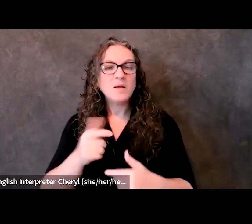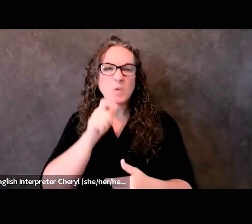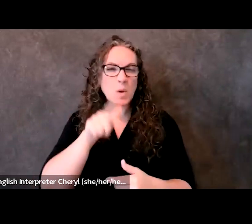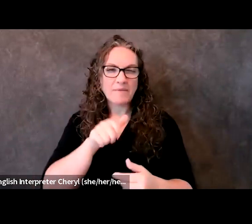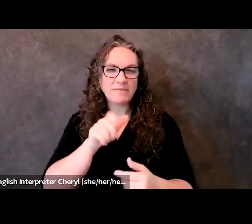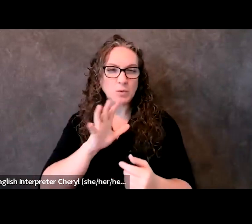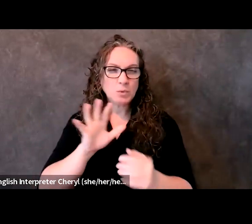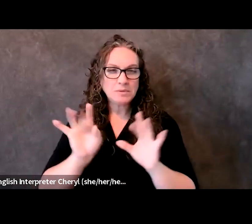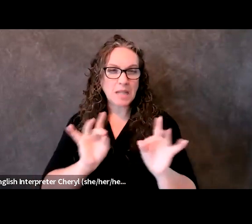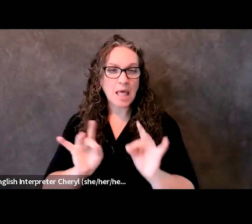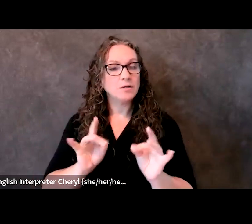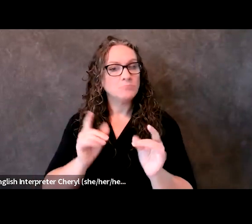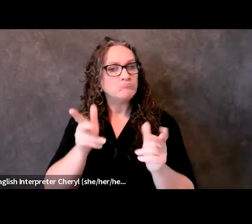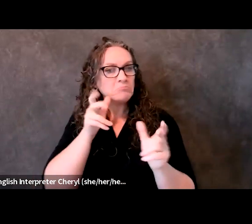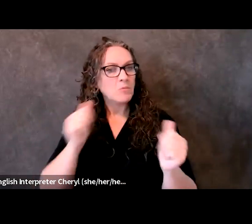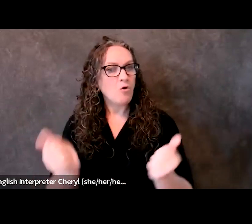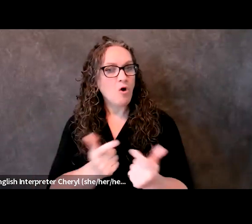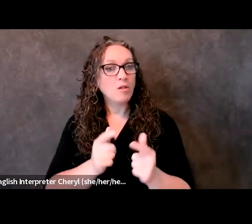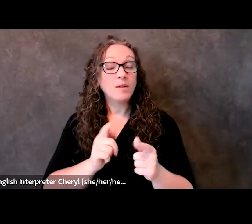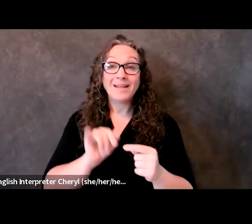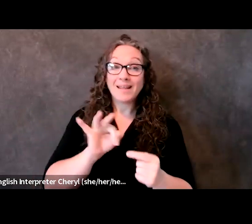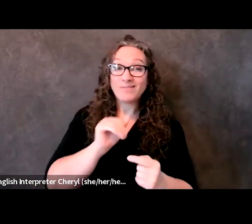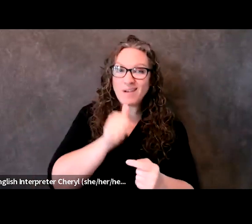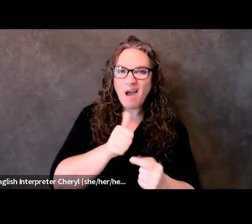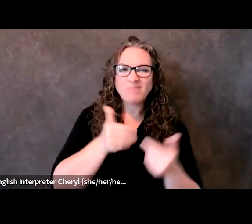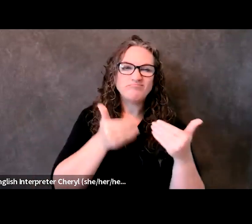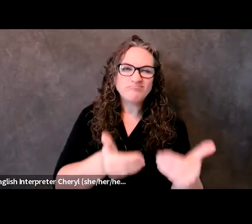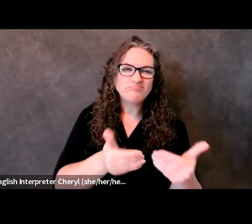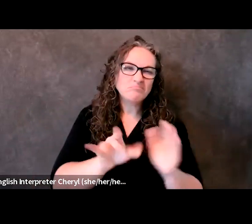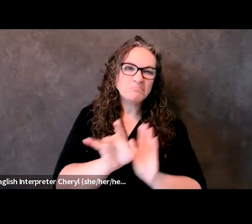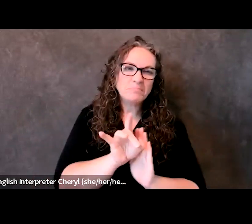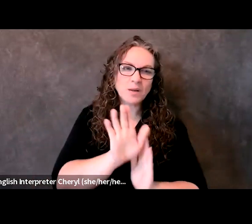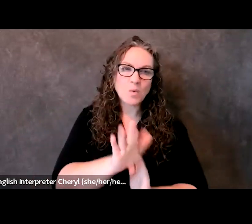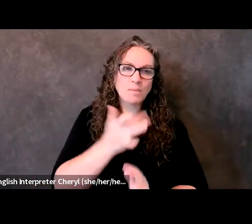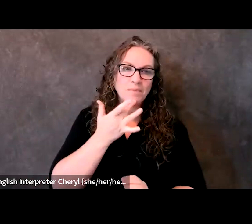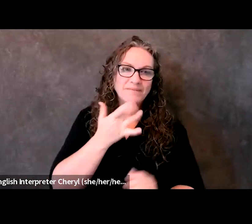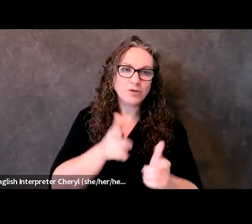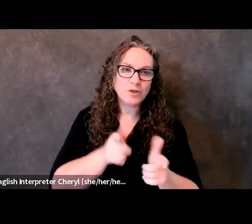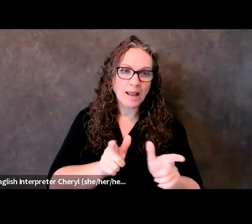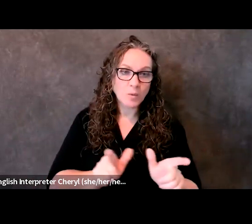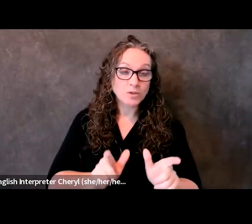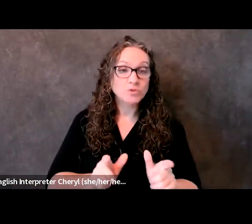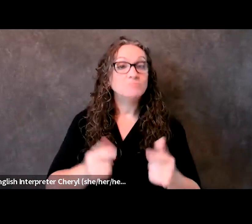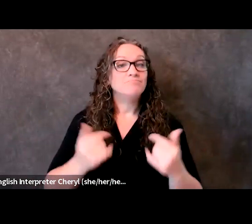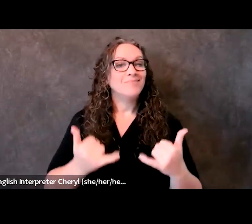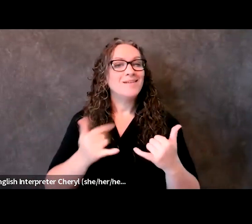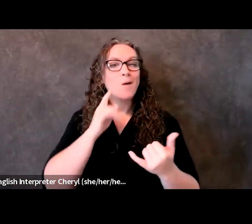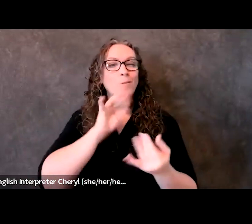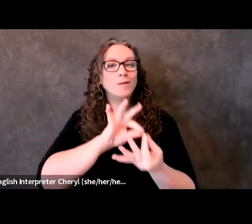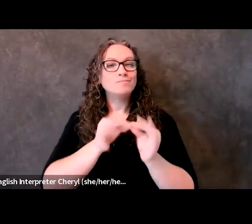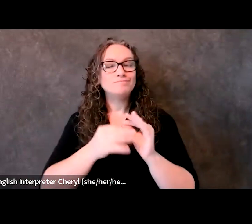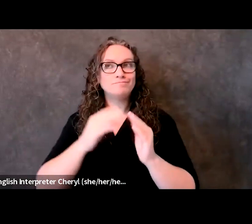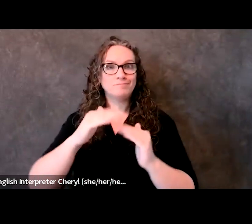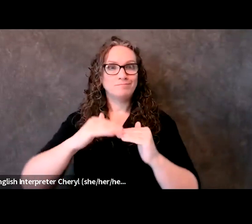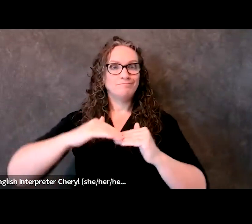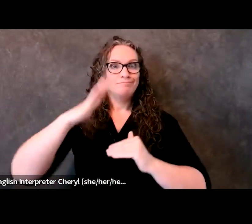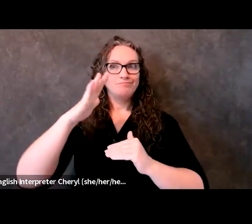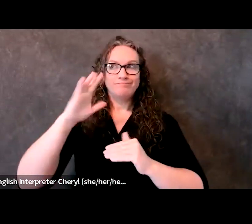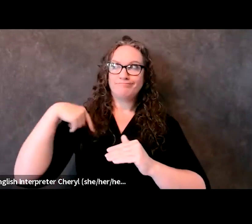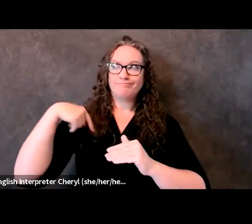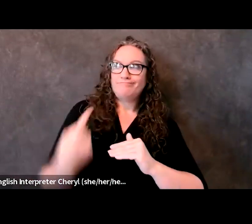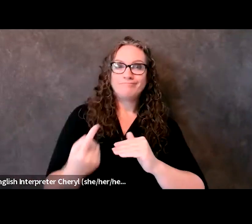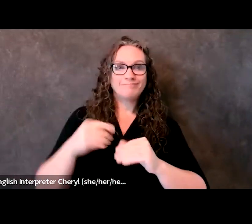buenas tardes con todos. Mi nombre es María Elisa Fuller. Estoy aquí con mi colega Valentina. Somos parte del Community Language Co-op, un grupo